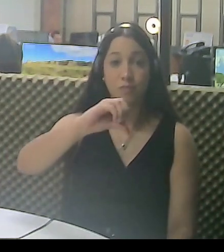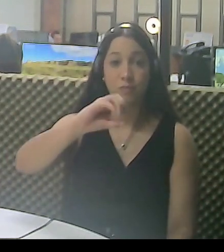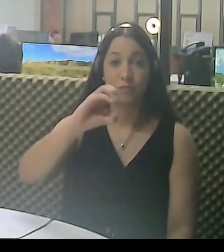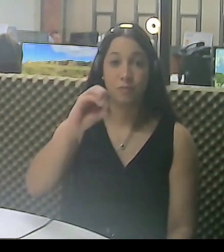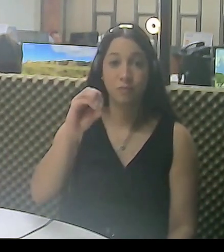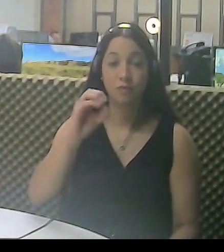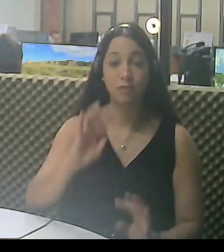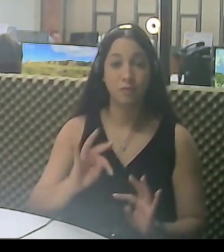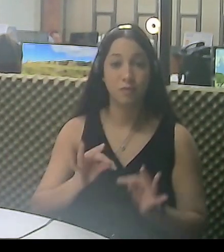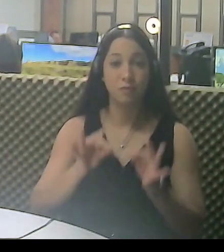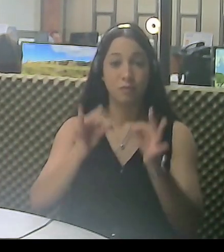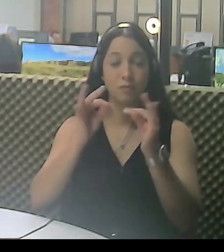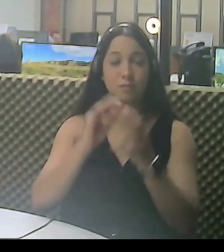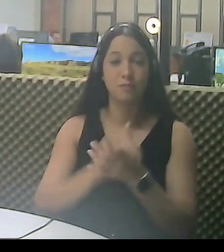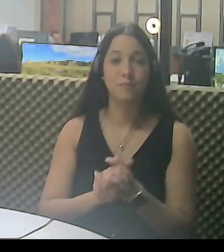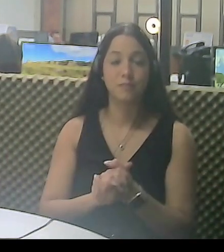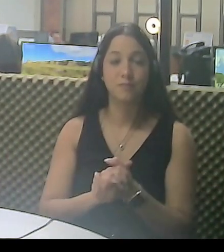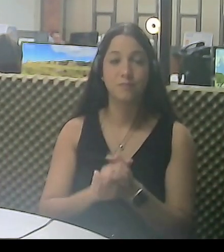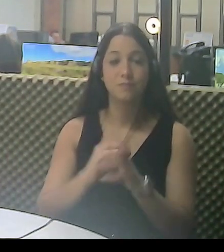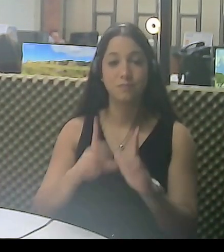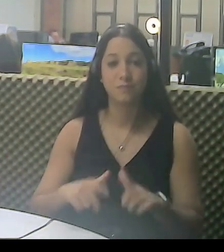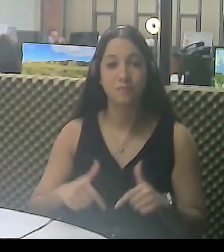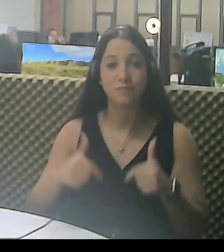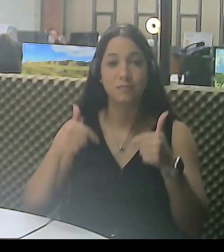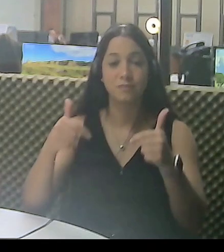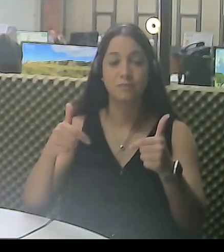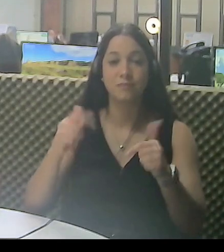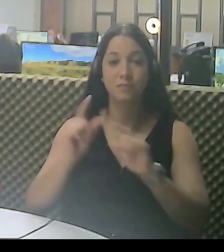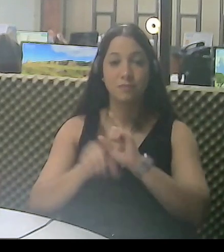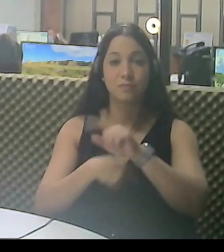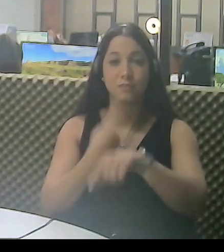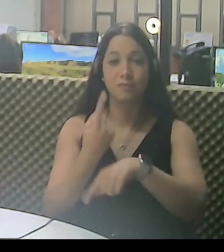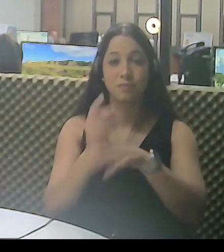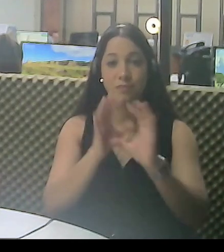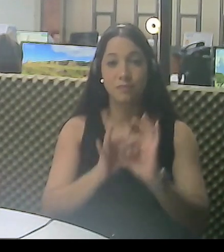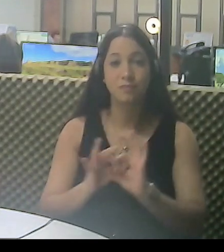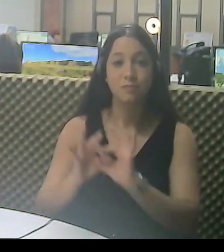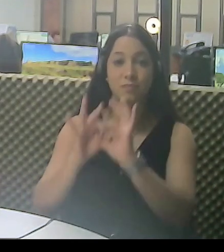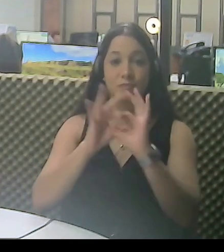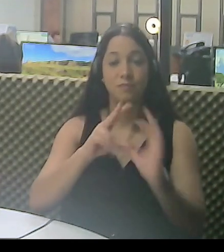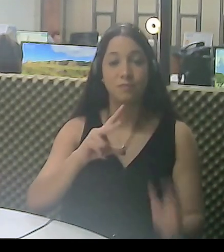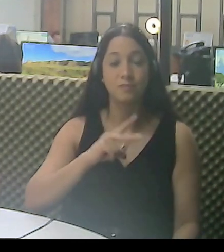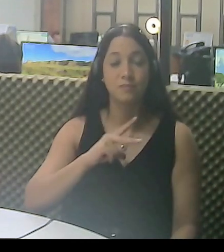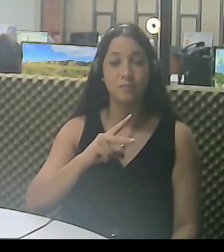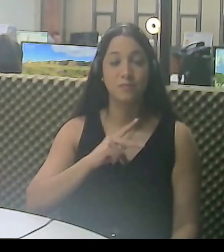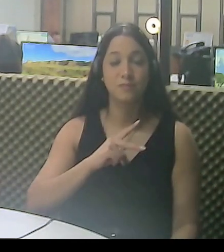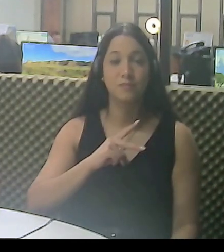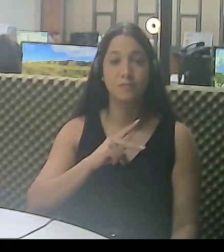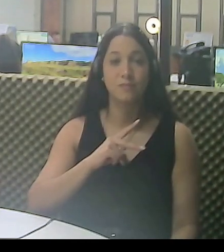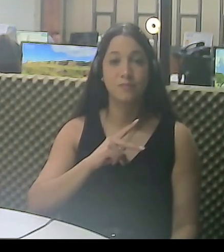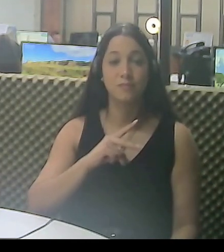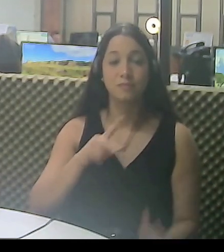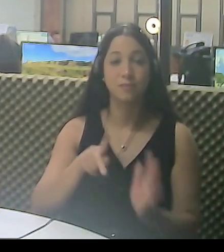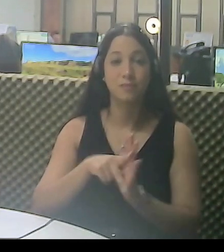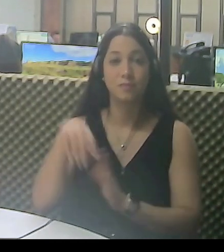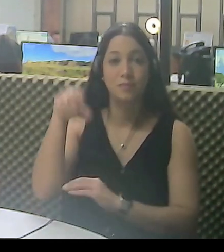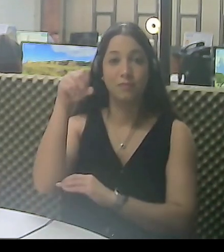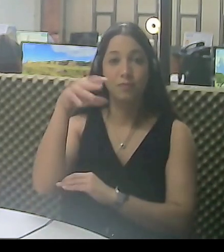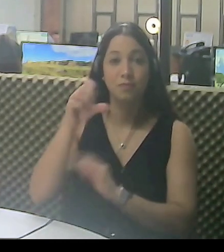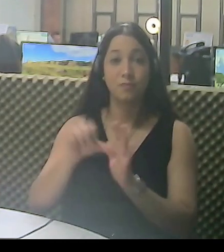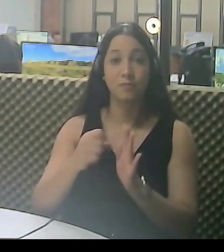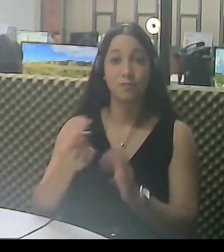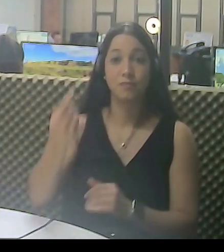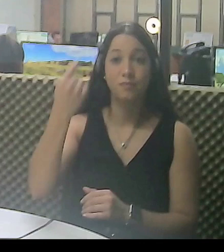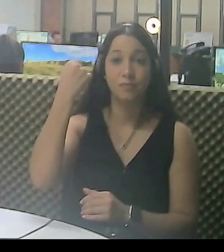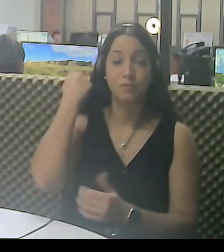pontos modernizados. A ação representa mais um avanço da parceria público-privada da iluminação. As primeiras intervenções